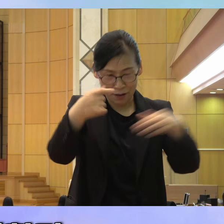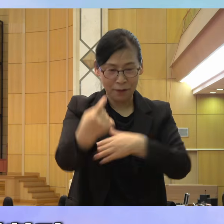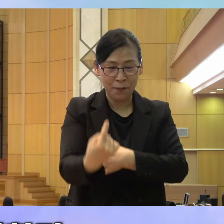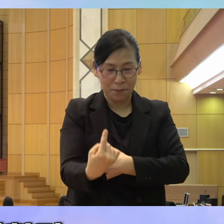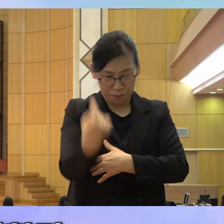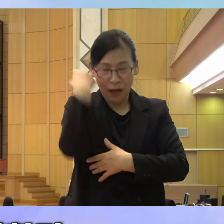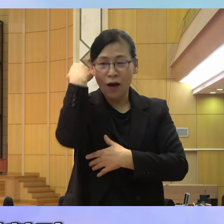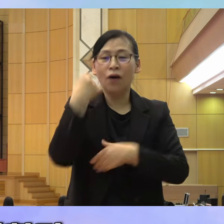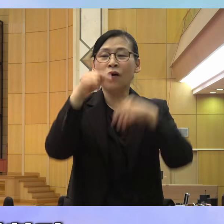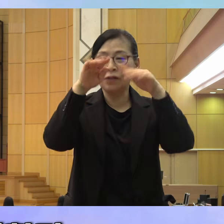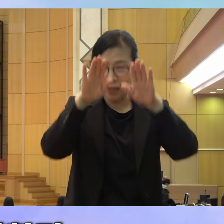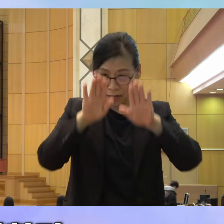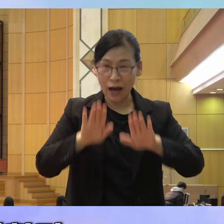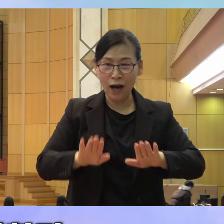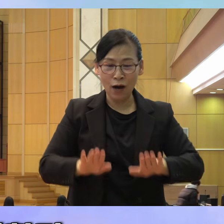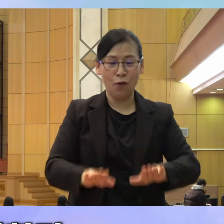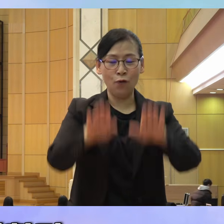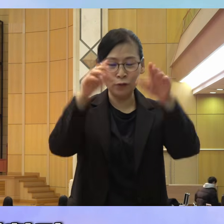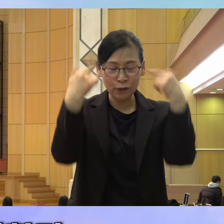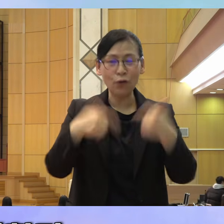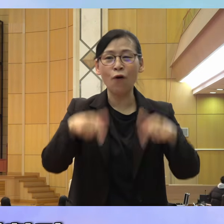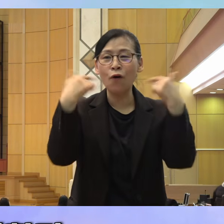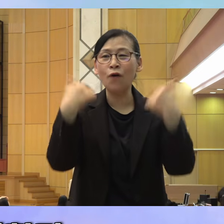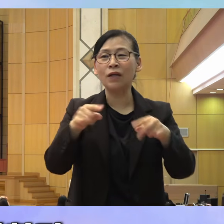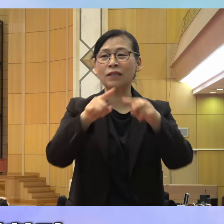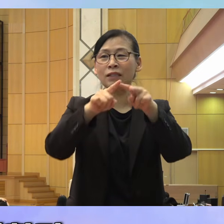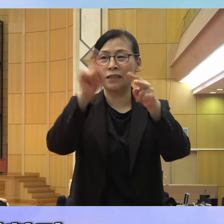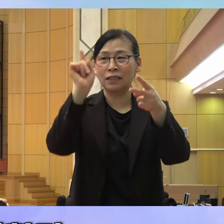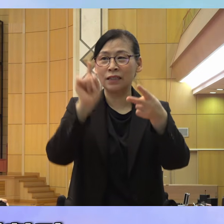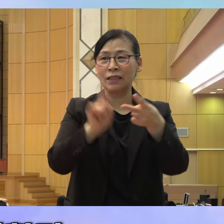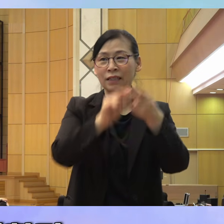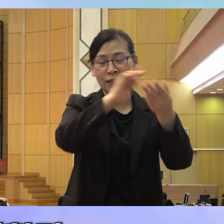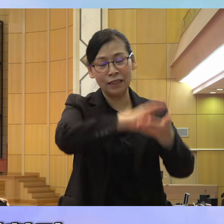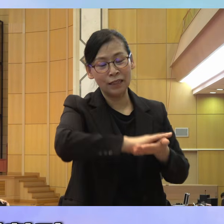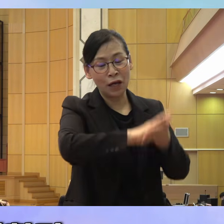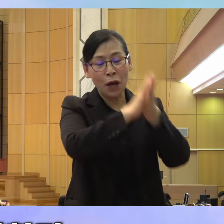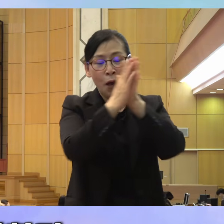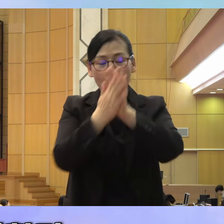사람 어제나 오늘도 언제든지